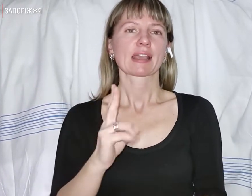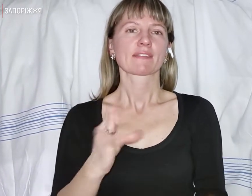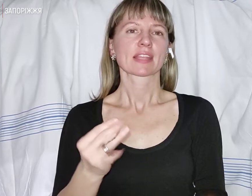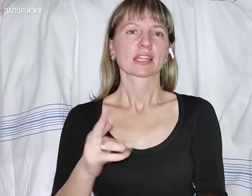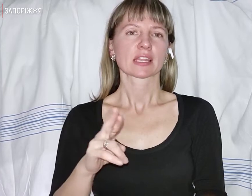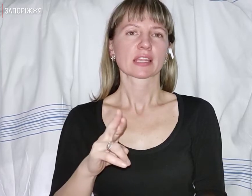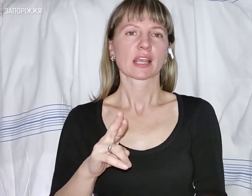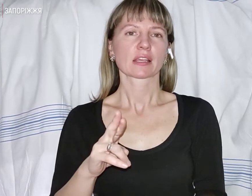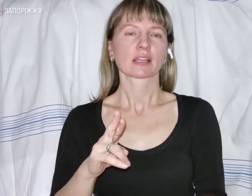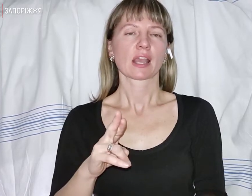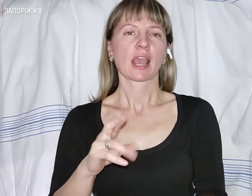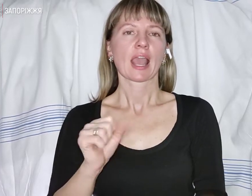Жень, вкусно, попробуй, четкий сыр.